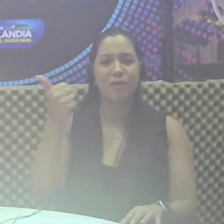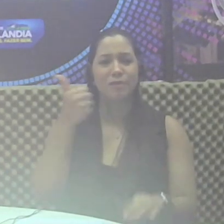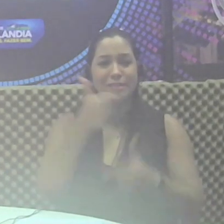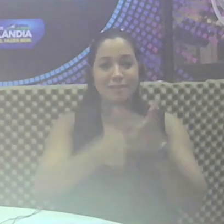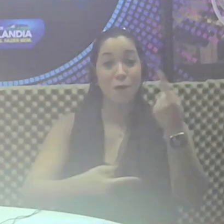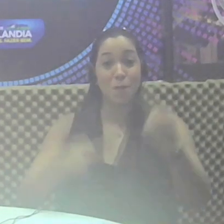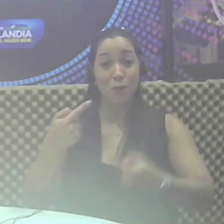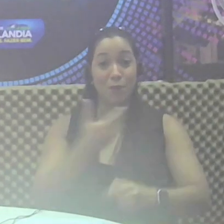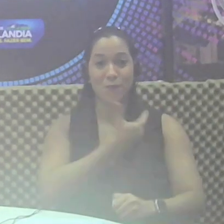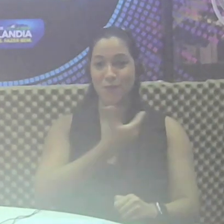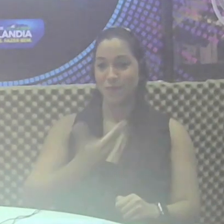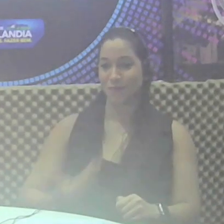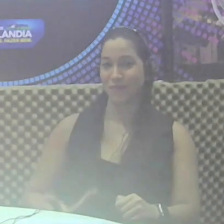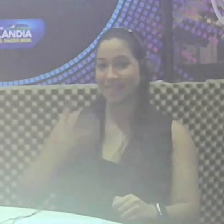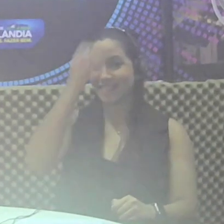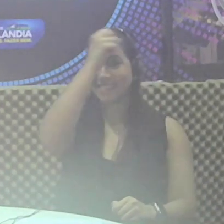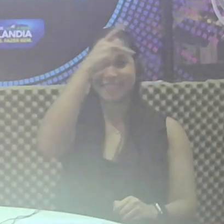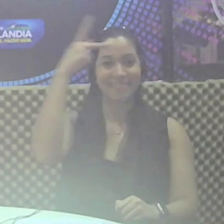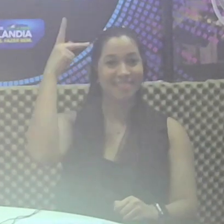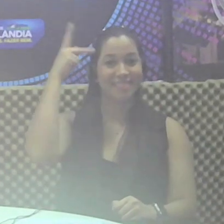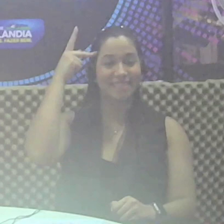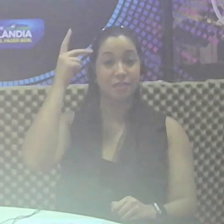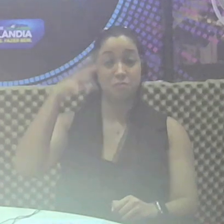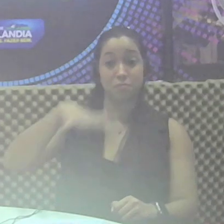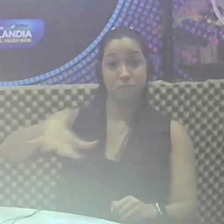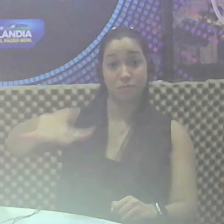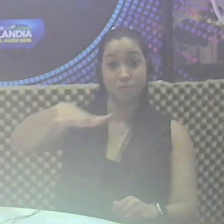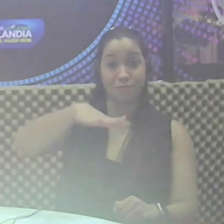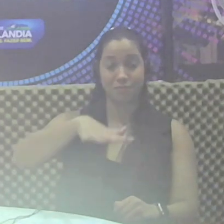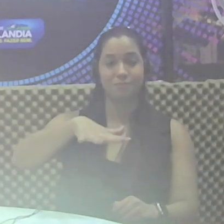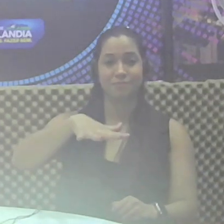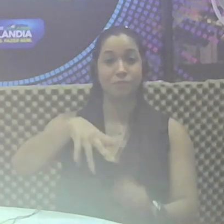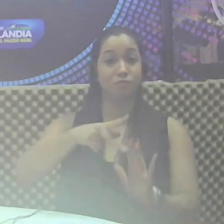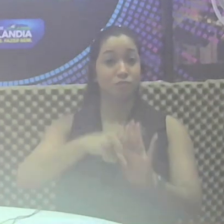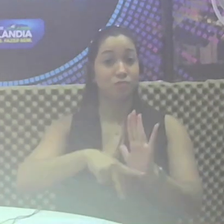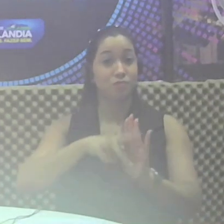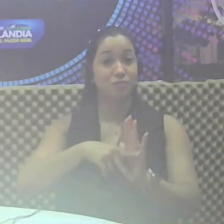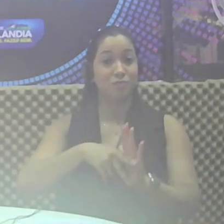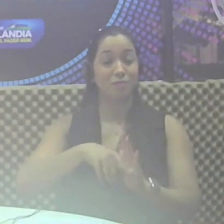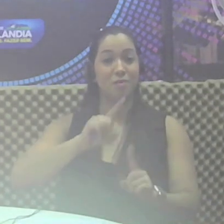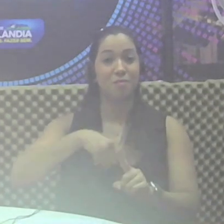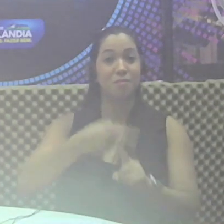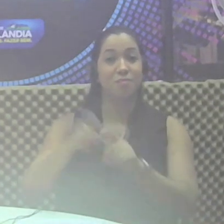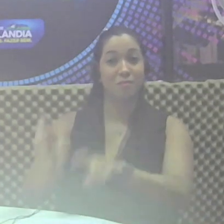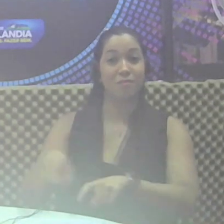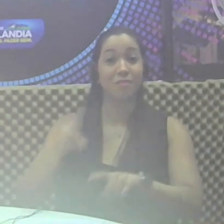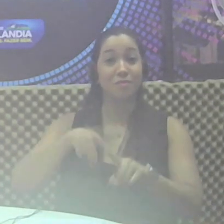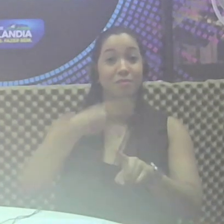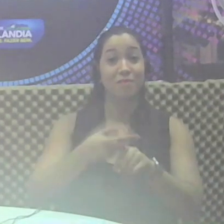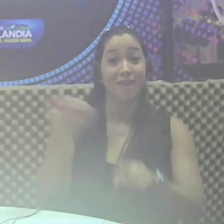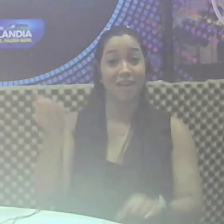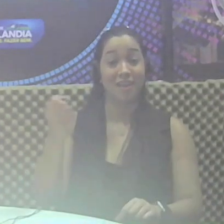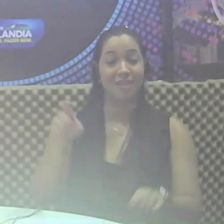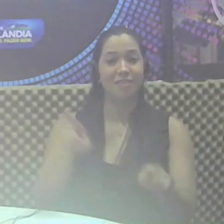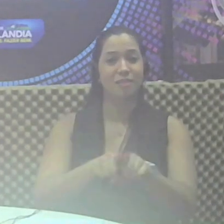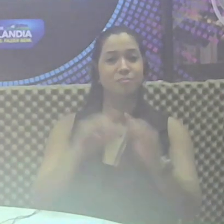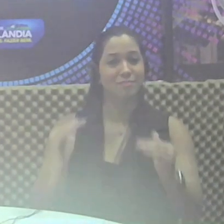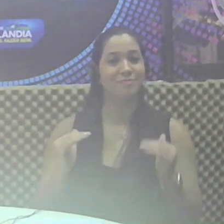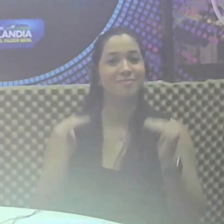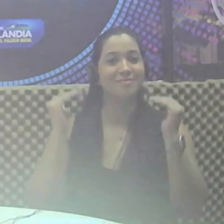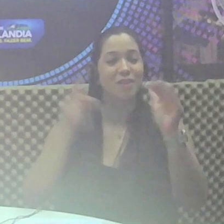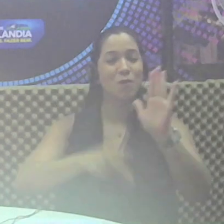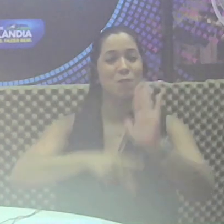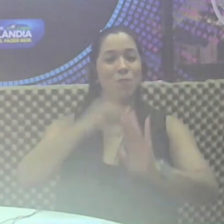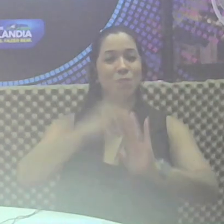políticas públicas da Prefeitura para o setor, como os programas Bem Mais Agro e Mais Leite e, sobretudo, o